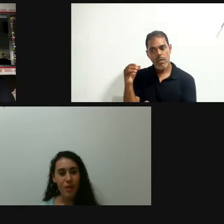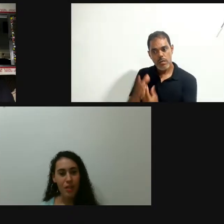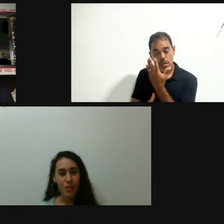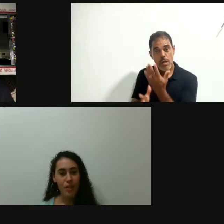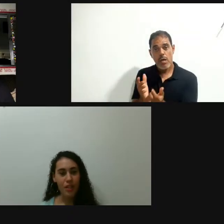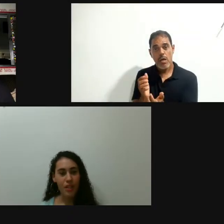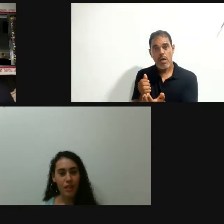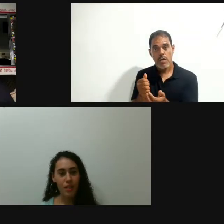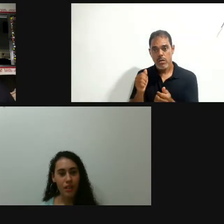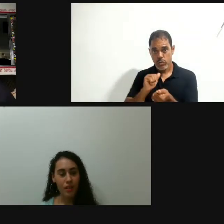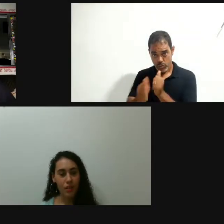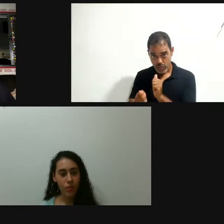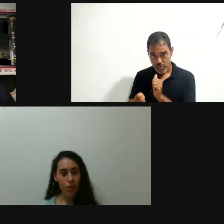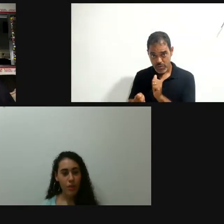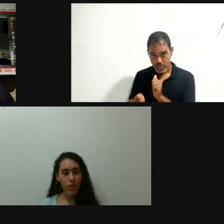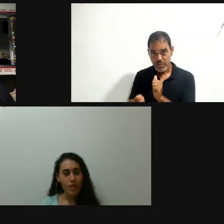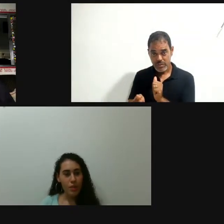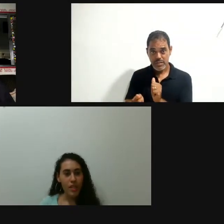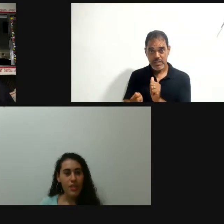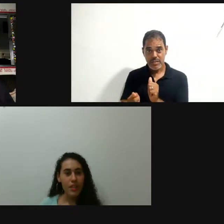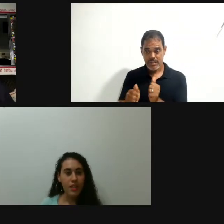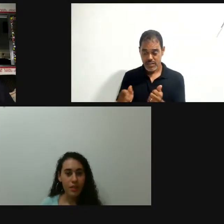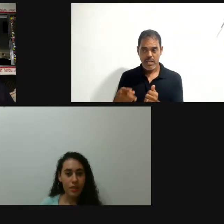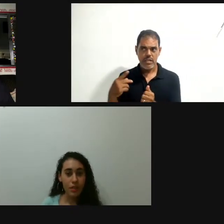art, eu acho que o nome não é